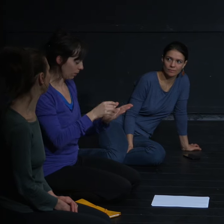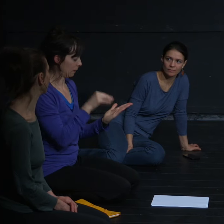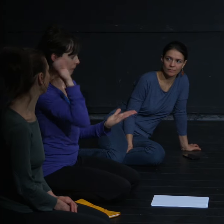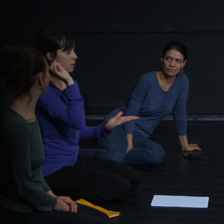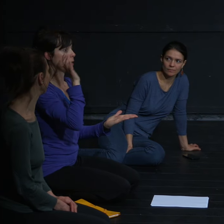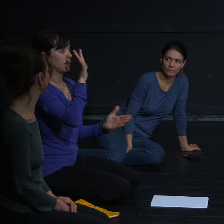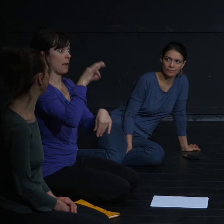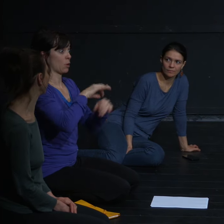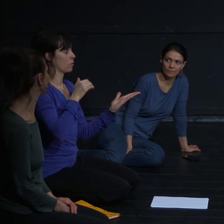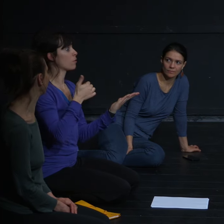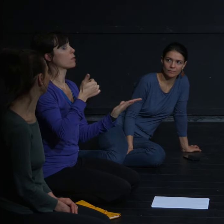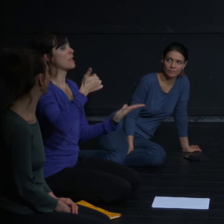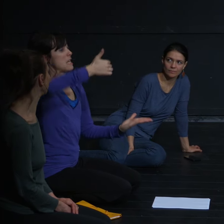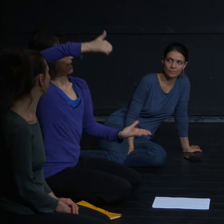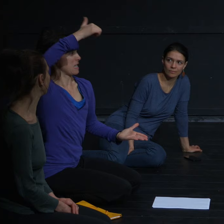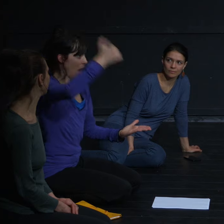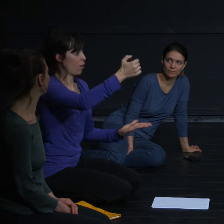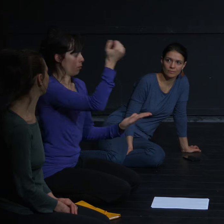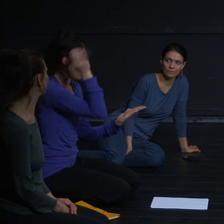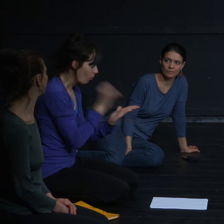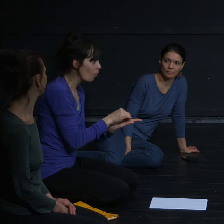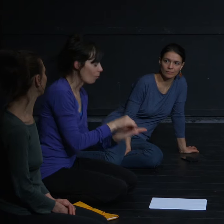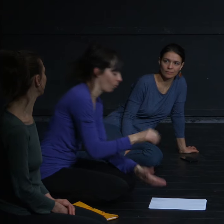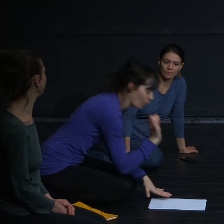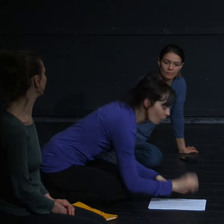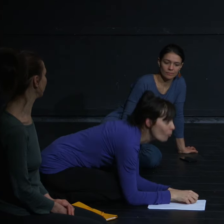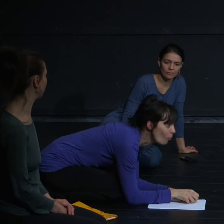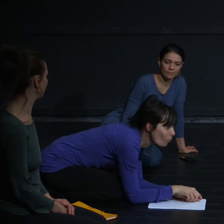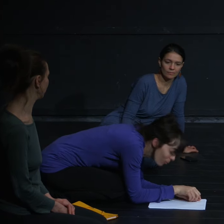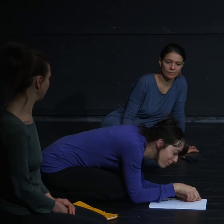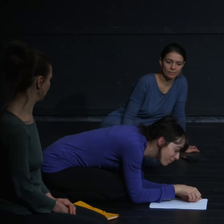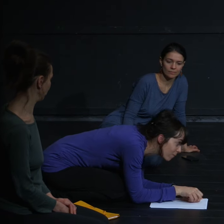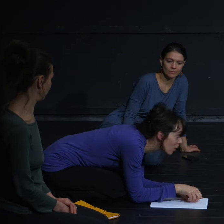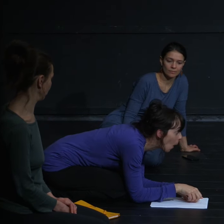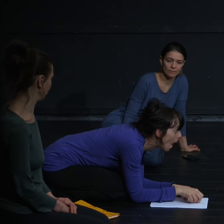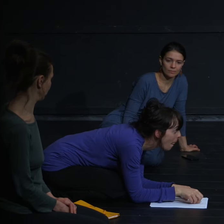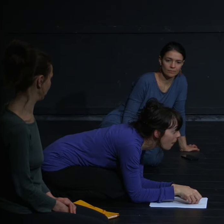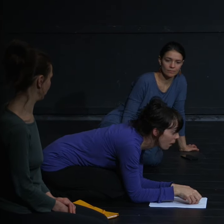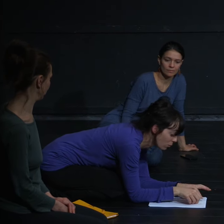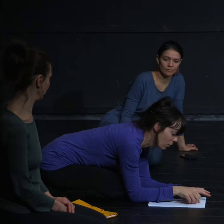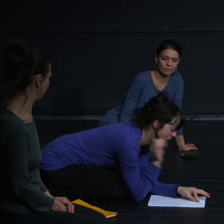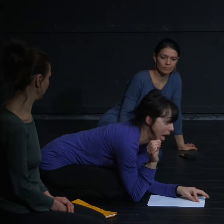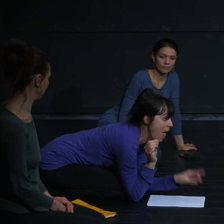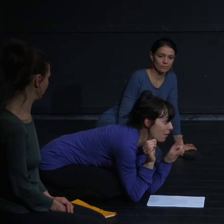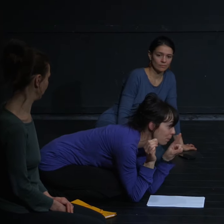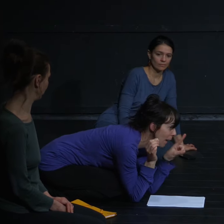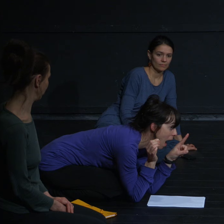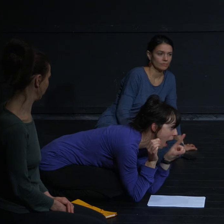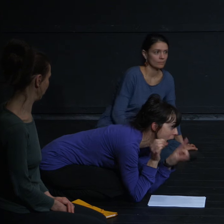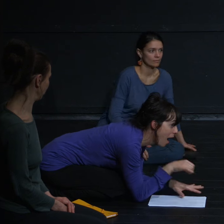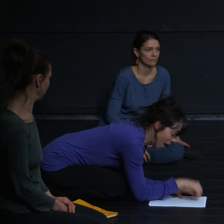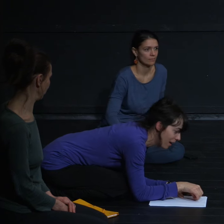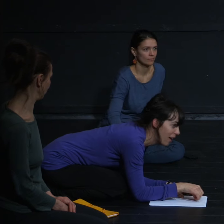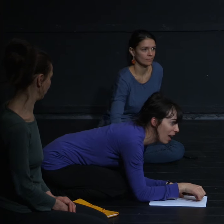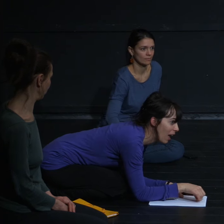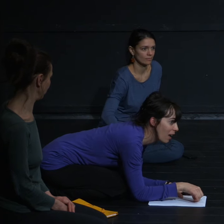voilà, nous on va vous proposer donc 5 minutes. À partir du moment où on a tapé sur le chrono pour le